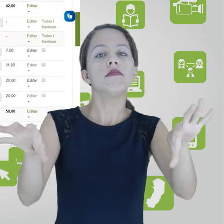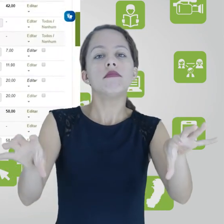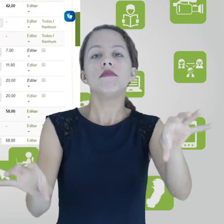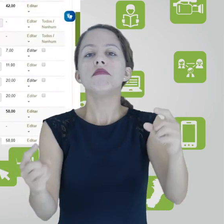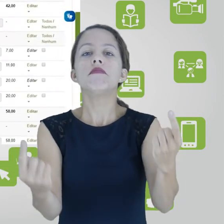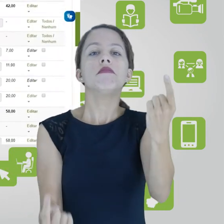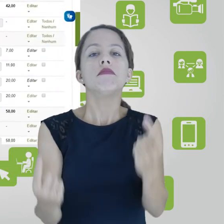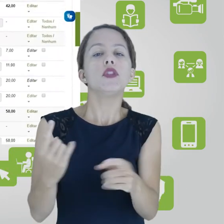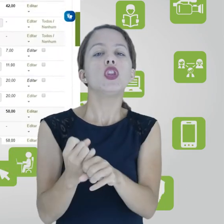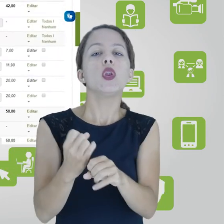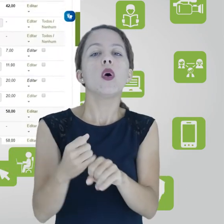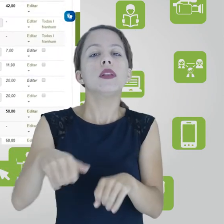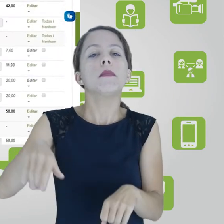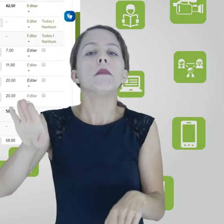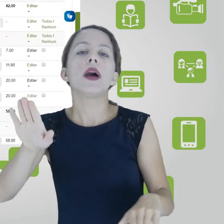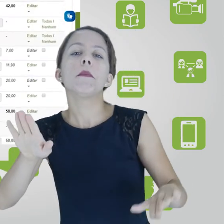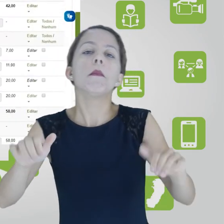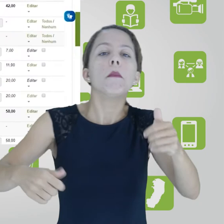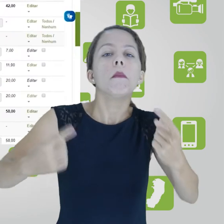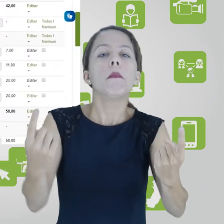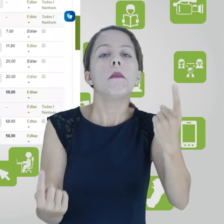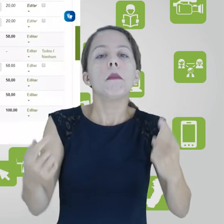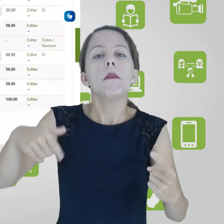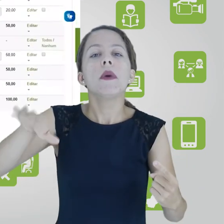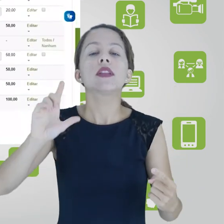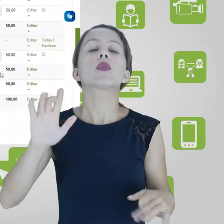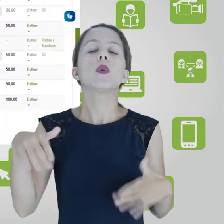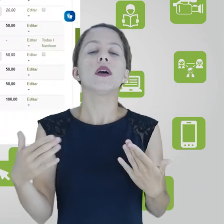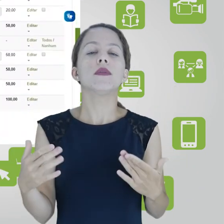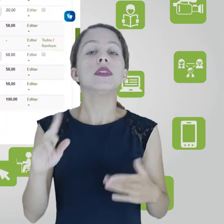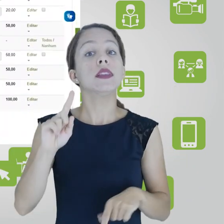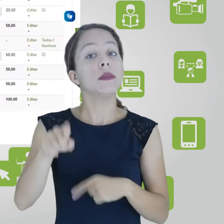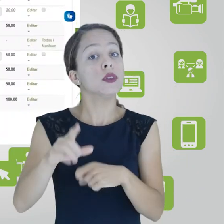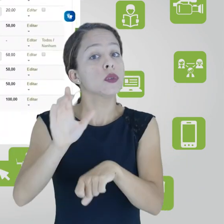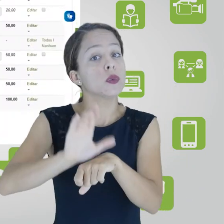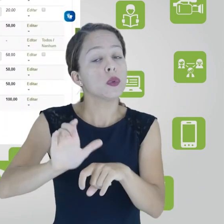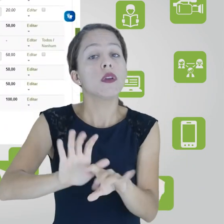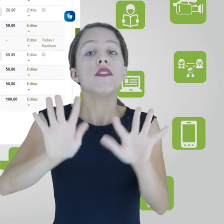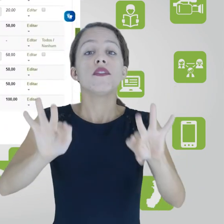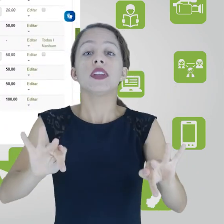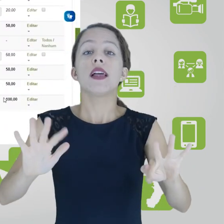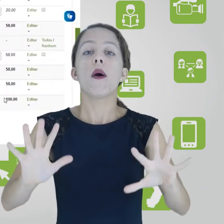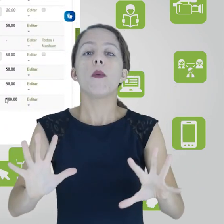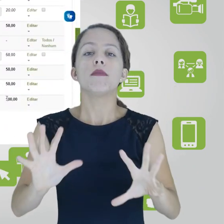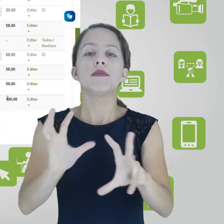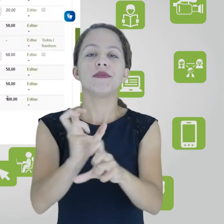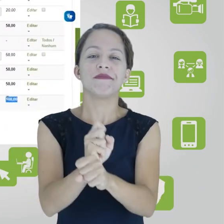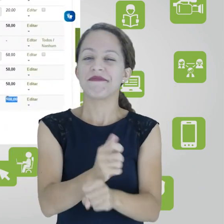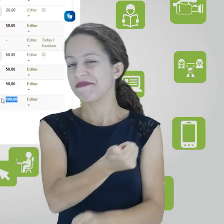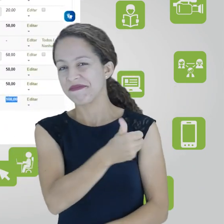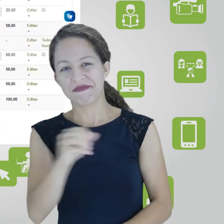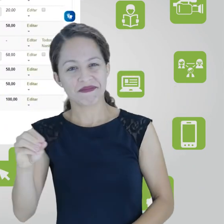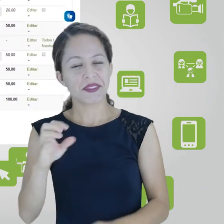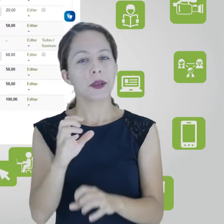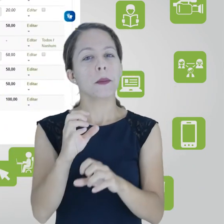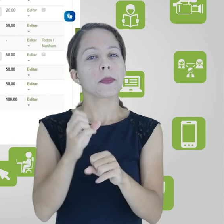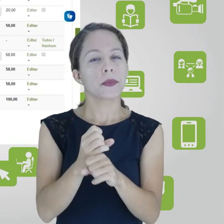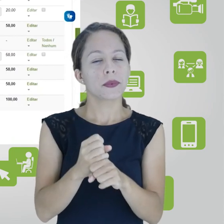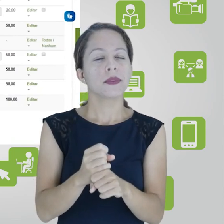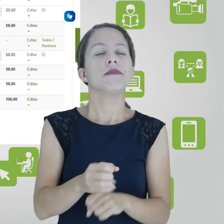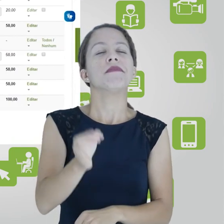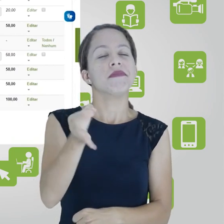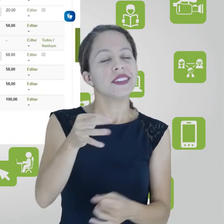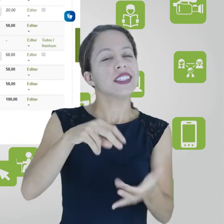categoria Atividades B. Ok? Sendo assim, no final do curso a gente tem 100 pontos, que